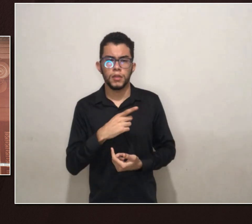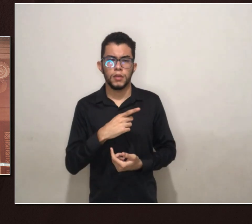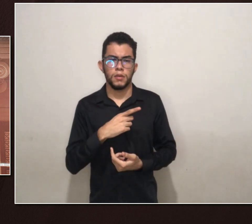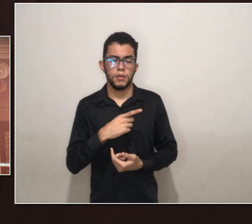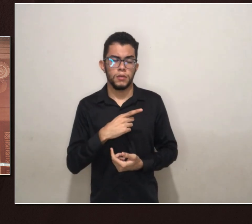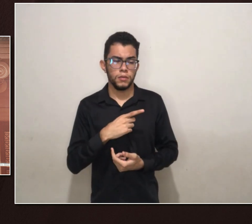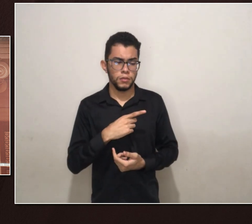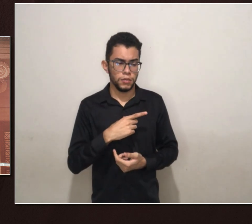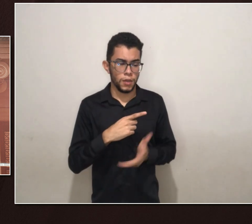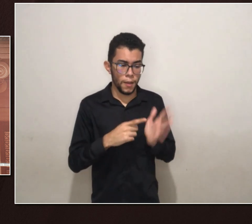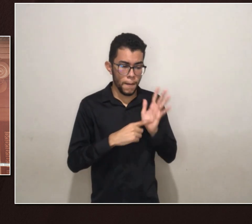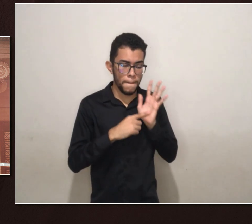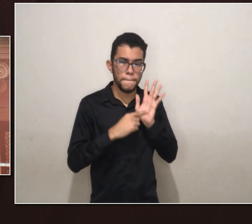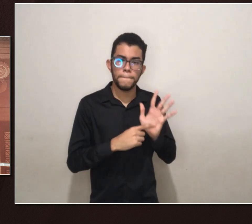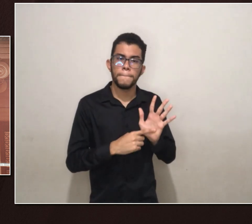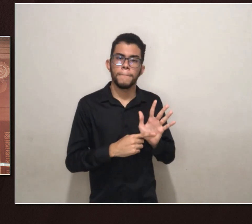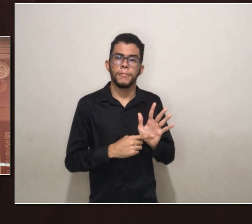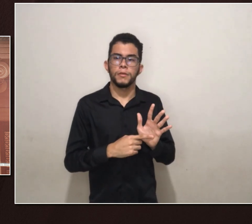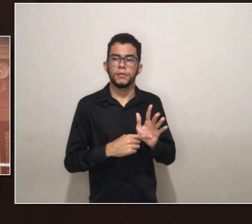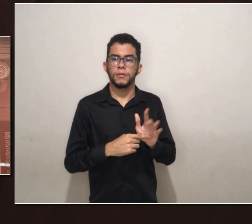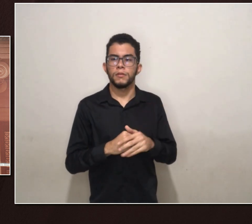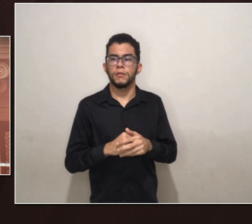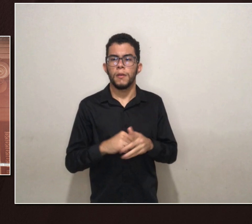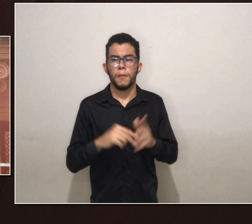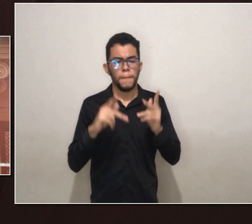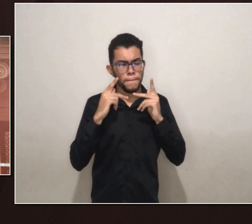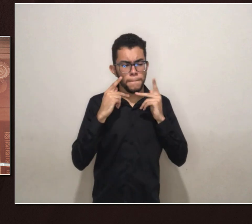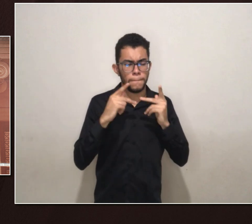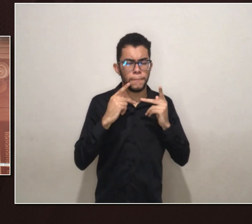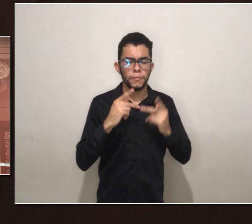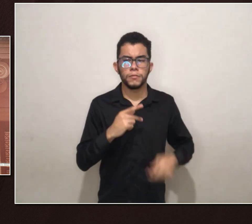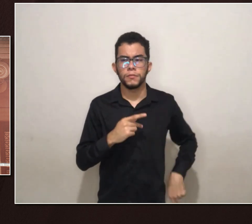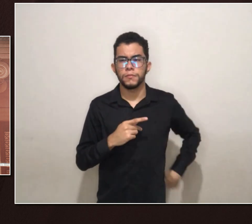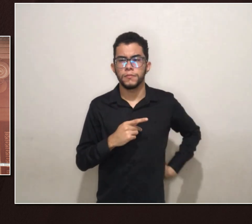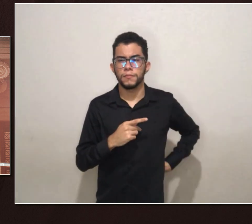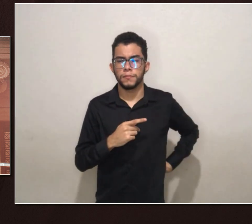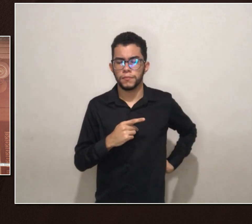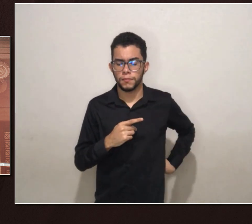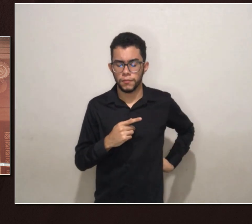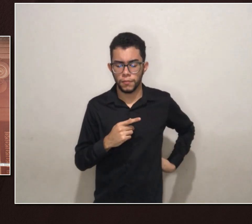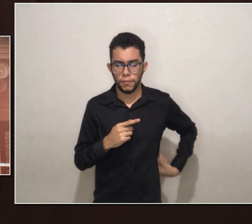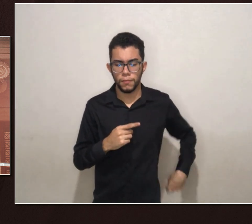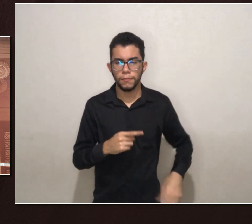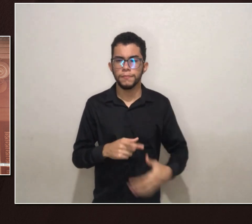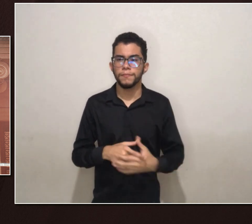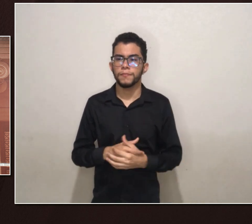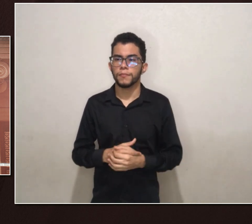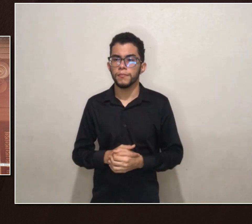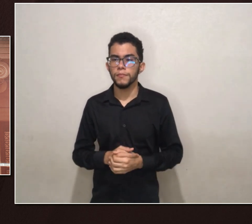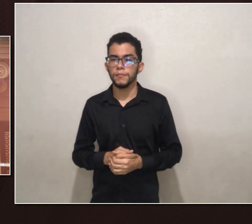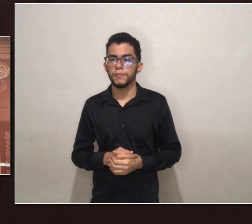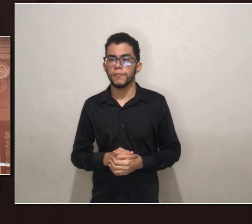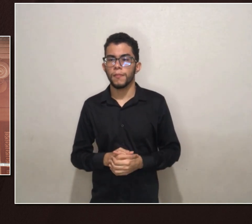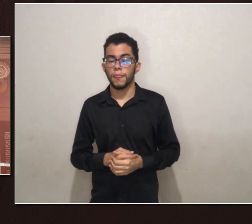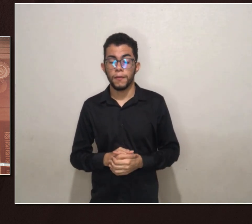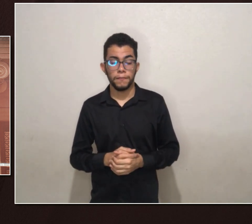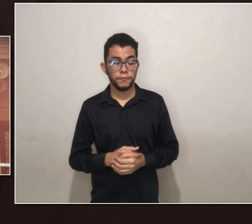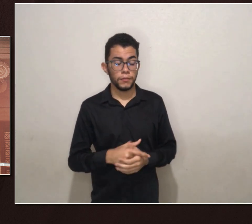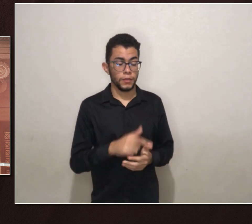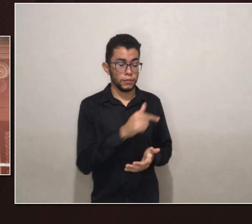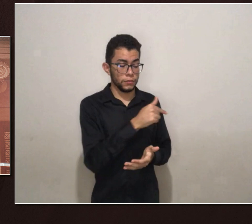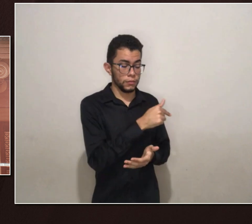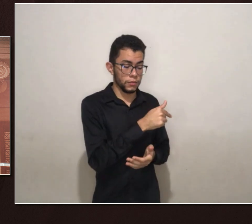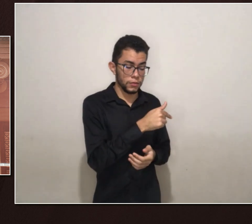Andrew Miller. Ele diz assim: sem dúvida, essas sete igrejas existiram de fato nas sete